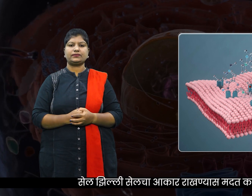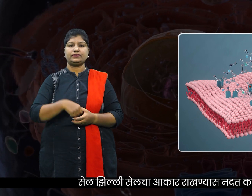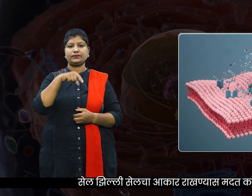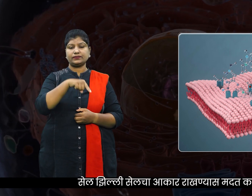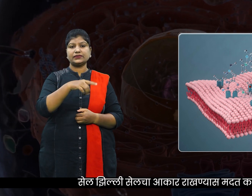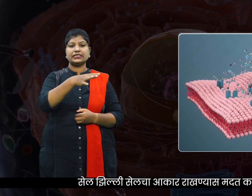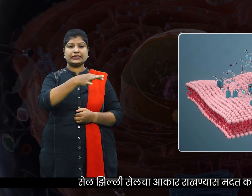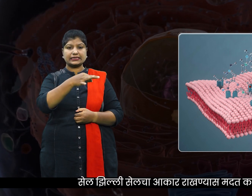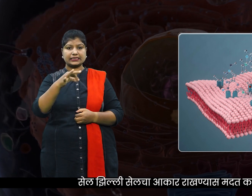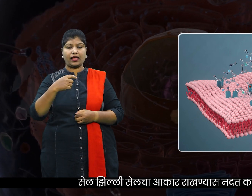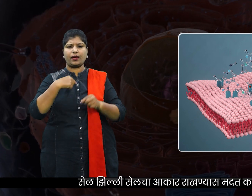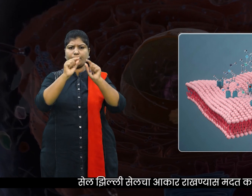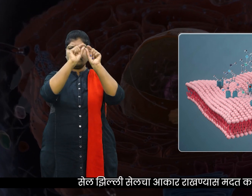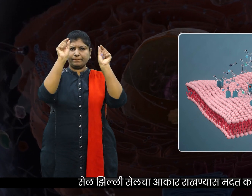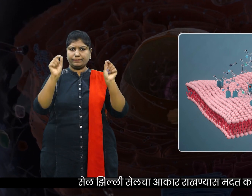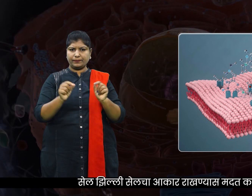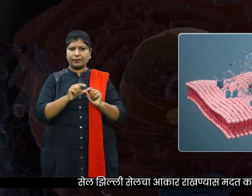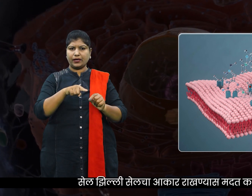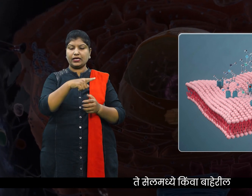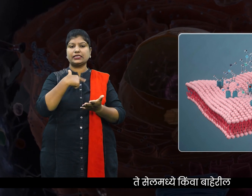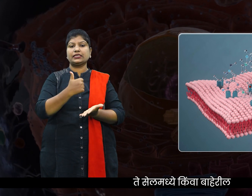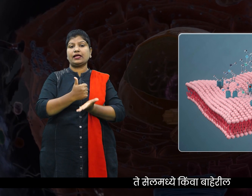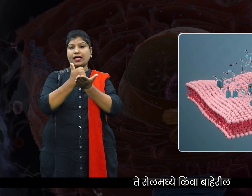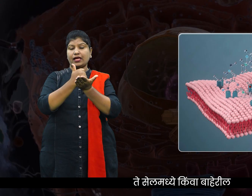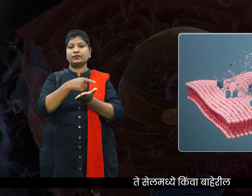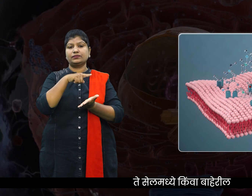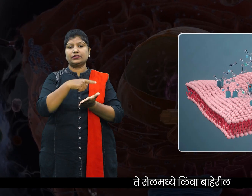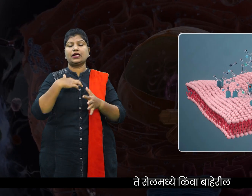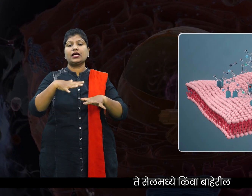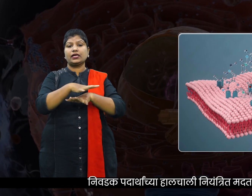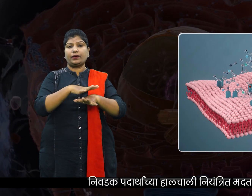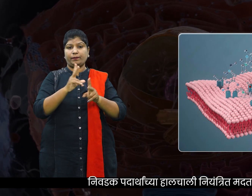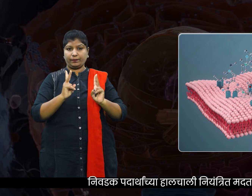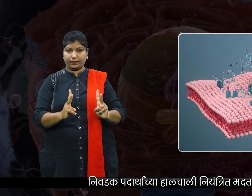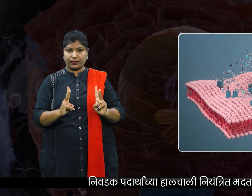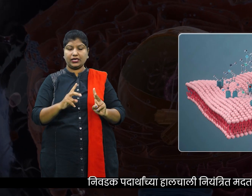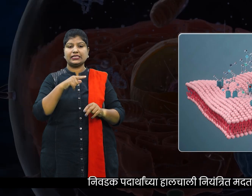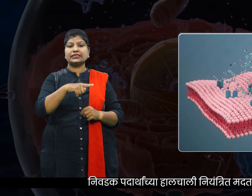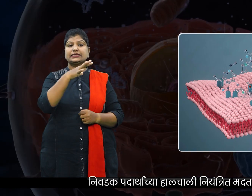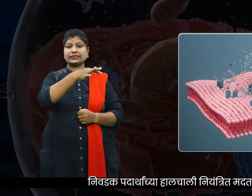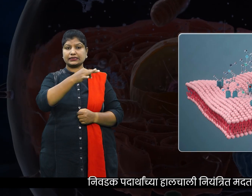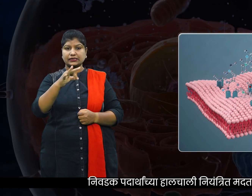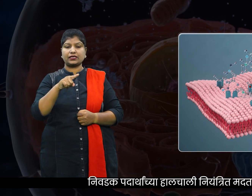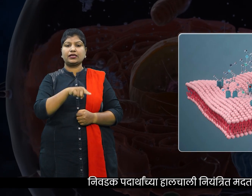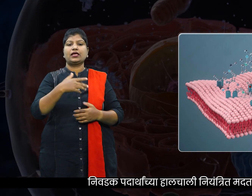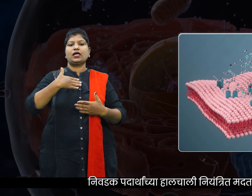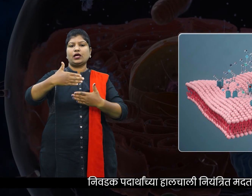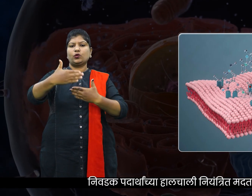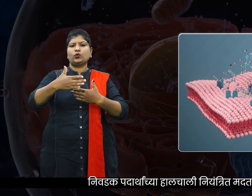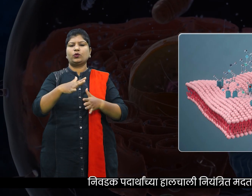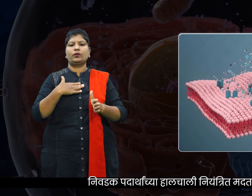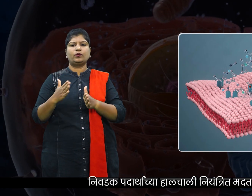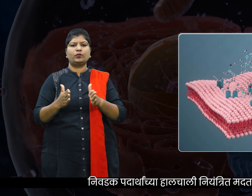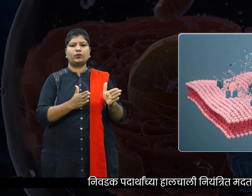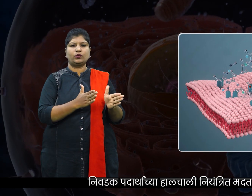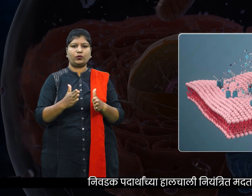सेल झिल्ली सेलचा आकार राखण्यास मदत करते आणि ते सेलमध्ये किंवा बाहेरील निवडक पदार्थांच्या हालचाली नियंत्रित मदत करते.